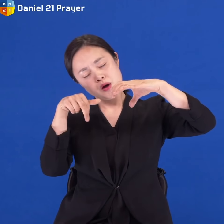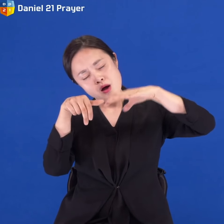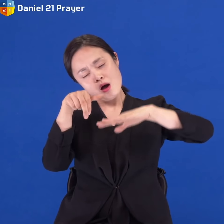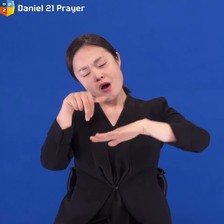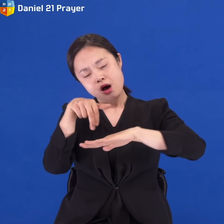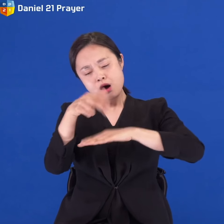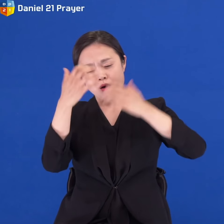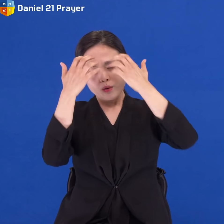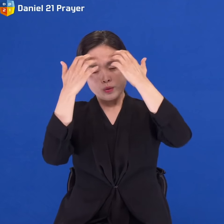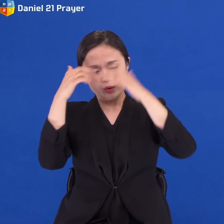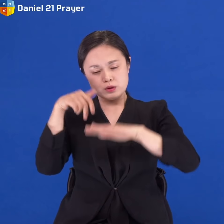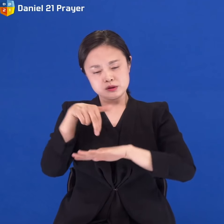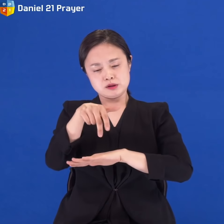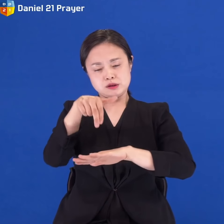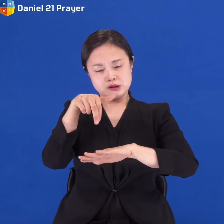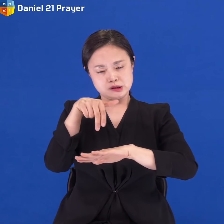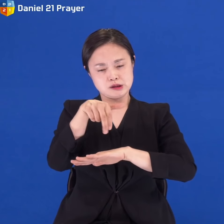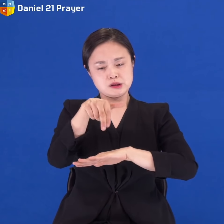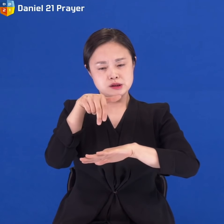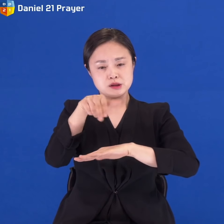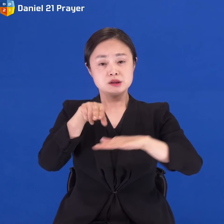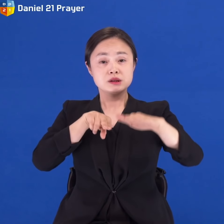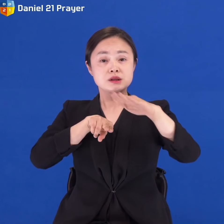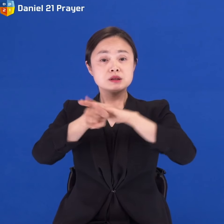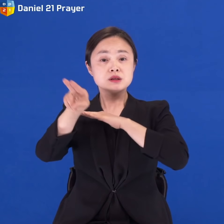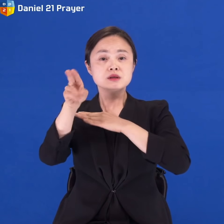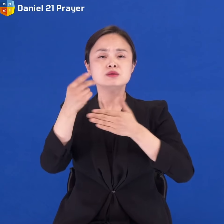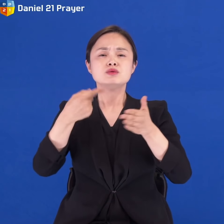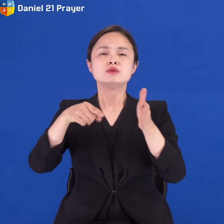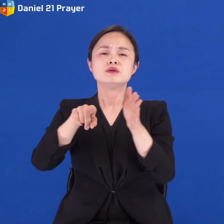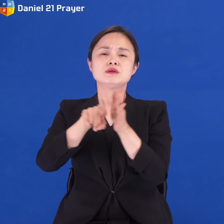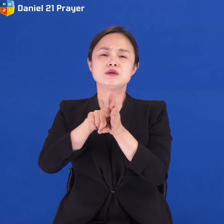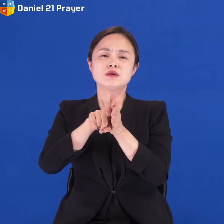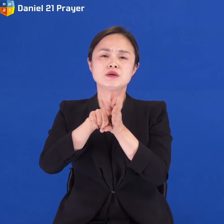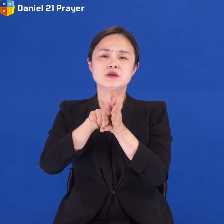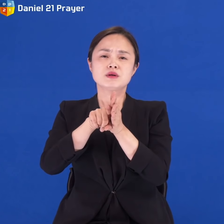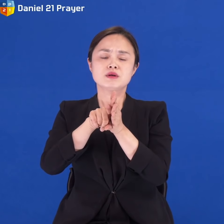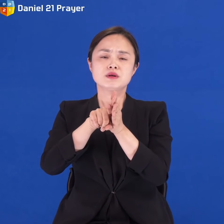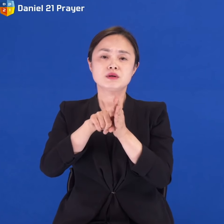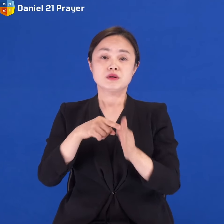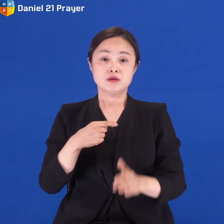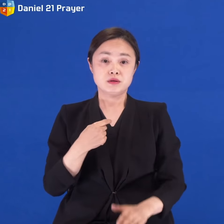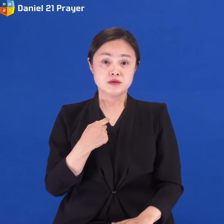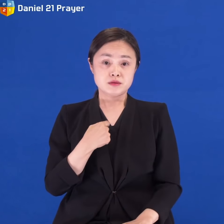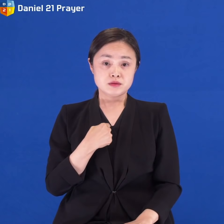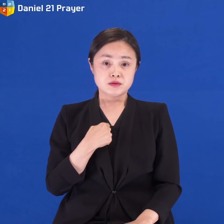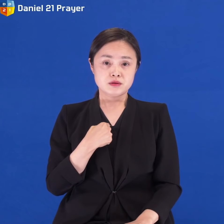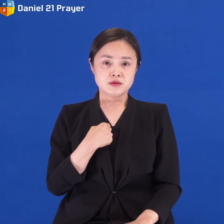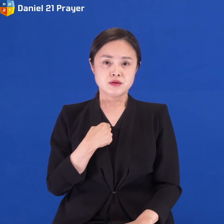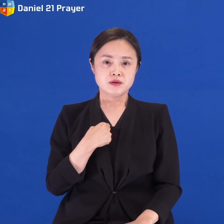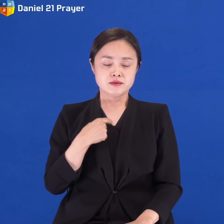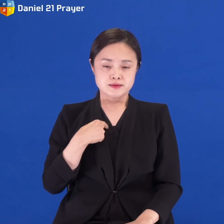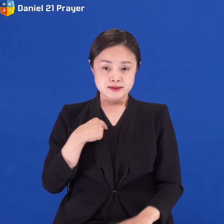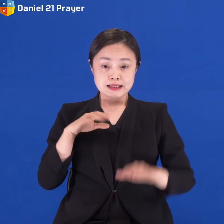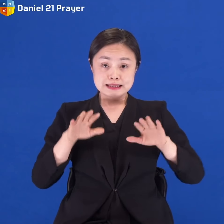그 속에 살아가는 지가 봉황이 될 것처럼